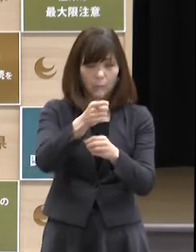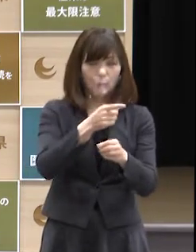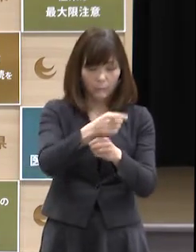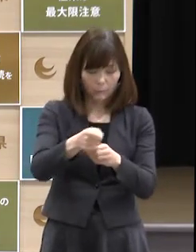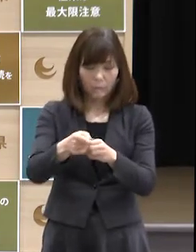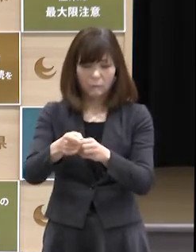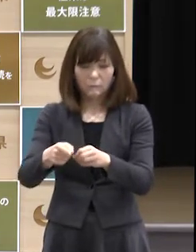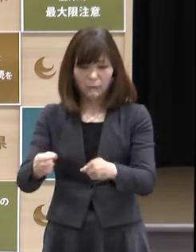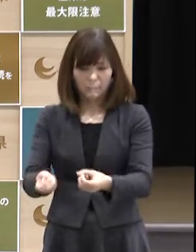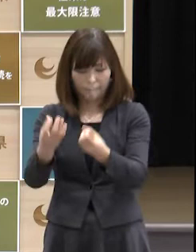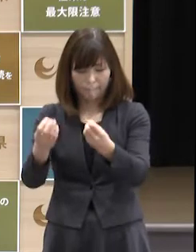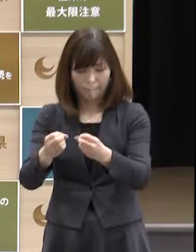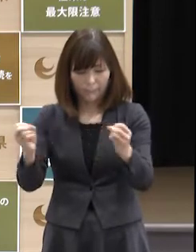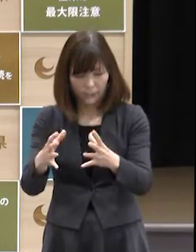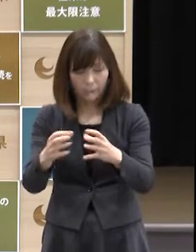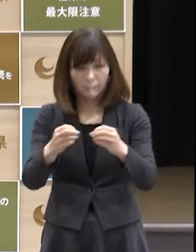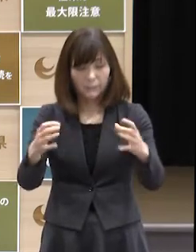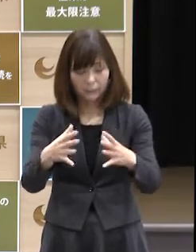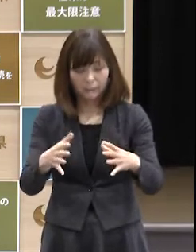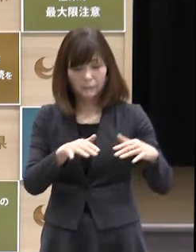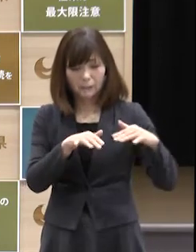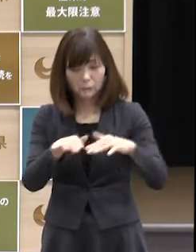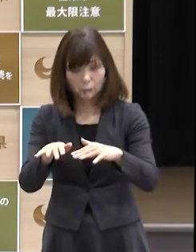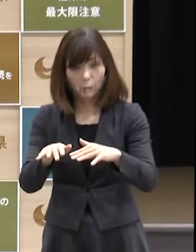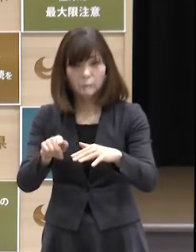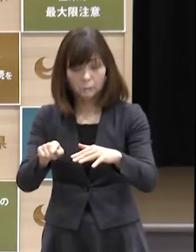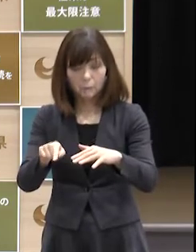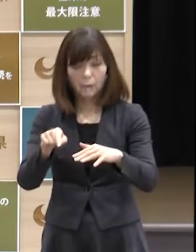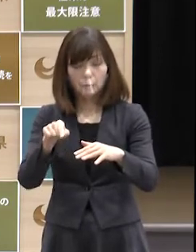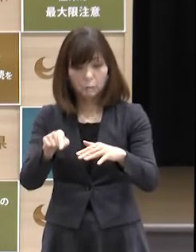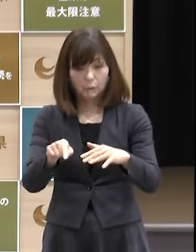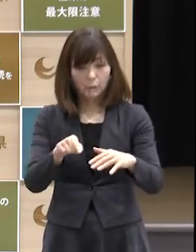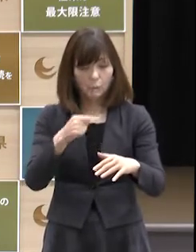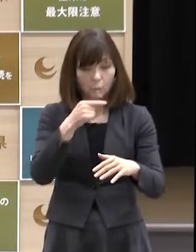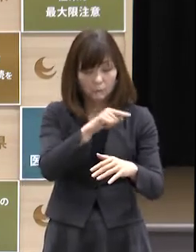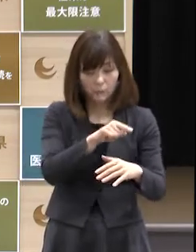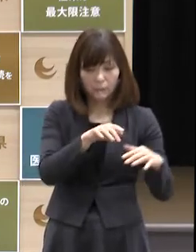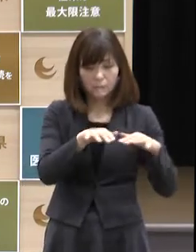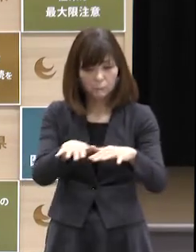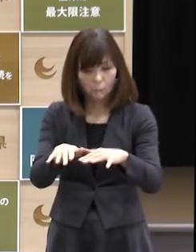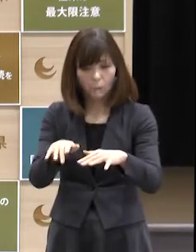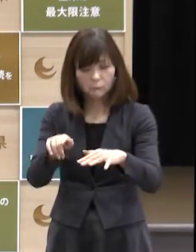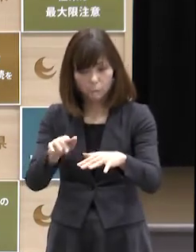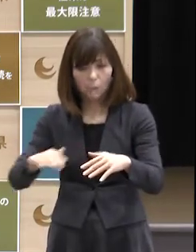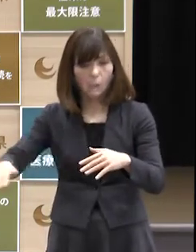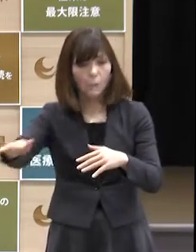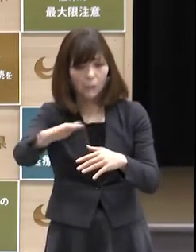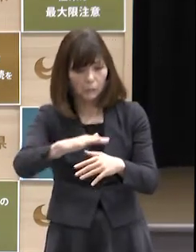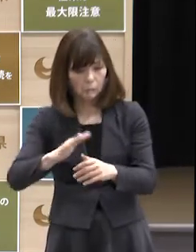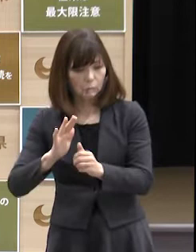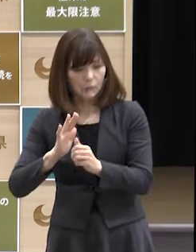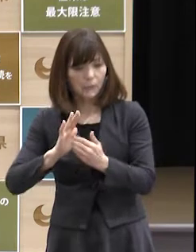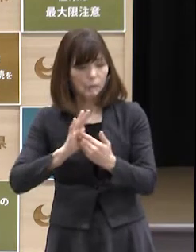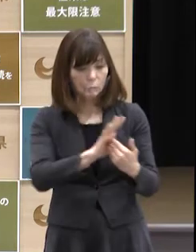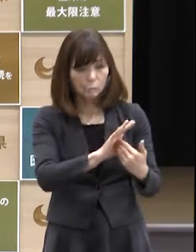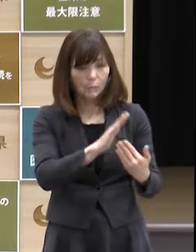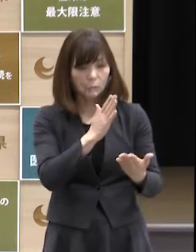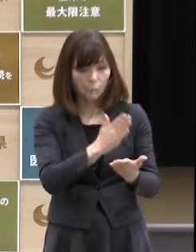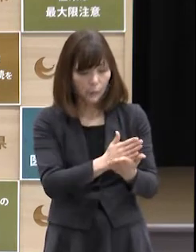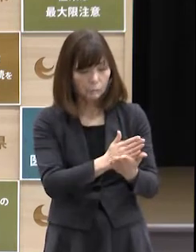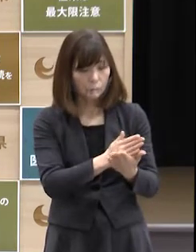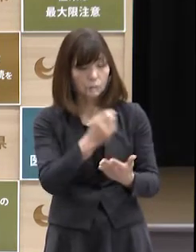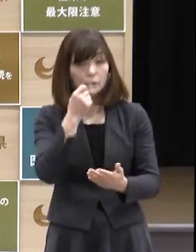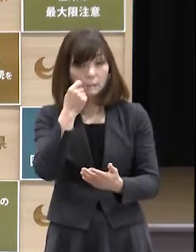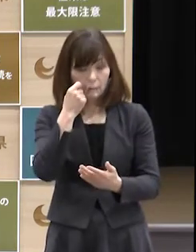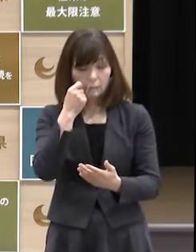してそのロシアの侵攻を止めることができない。だから他の国はですね、ウクライナが侵攻されるままになっているの